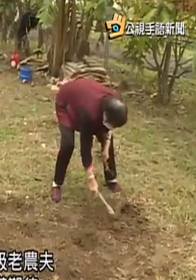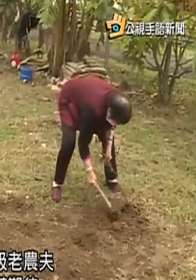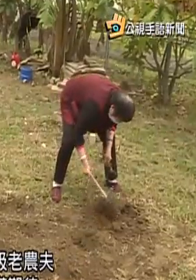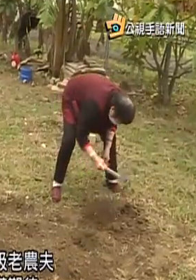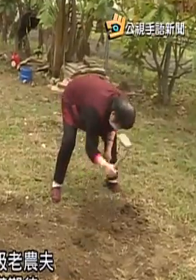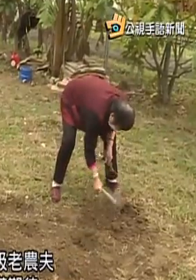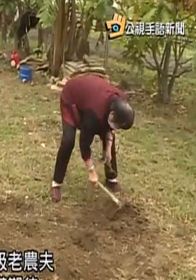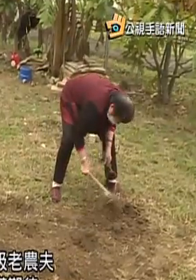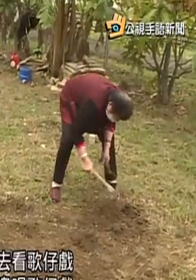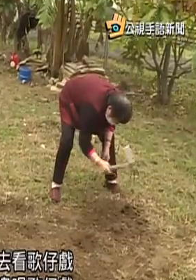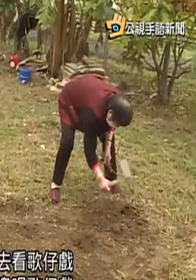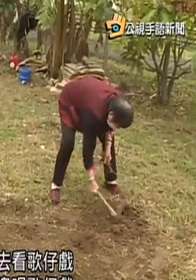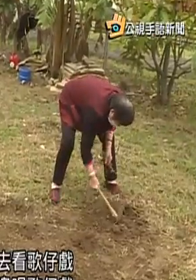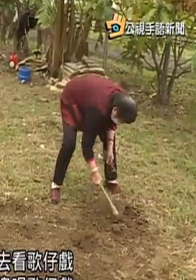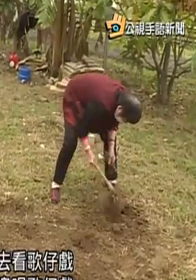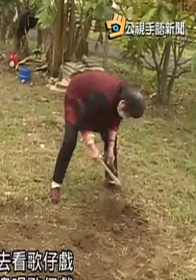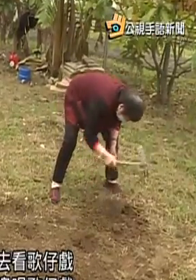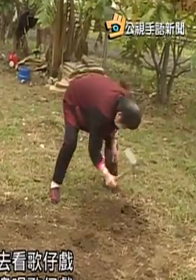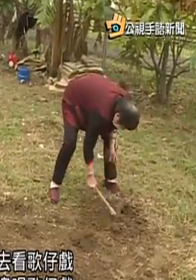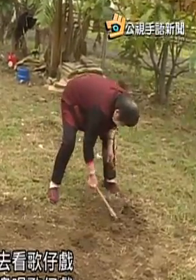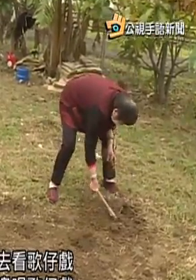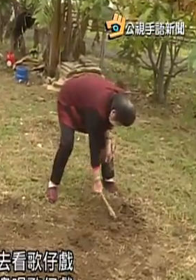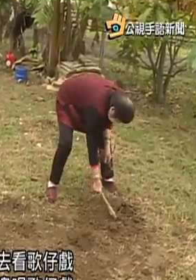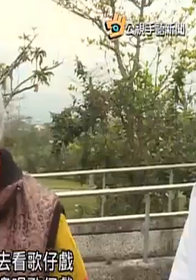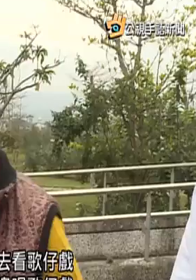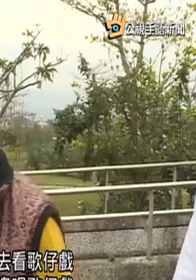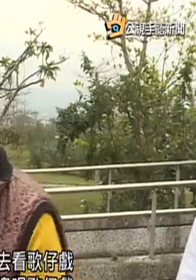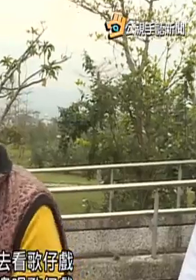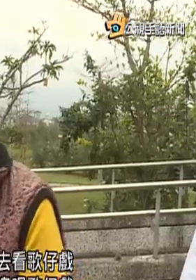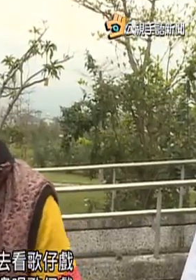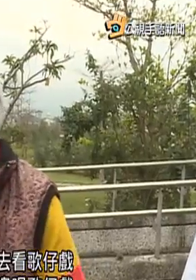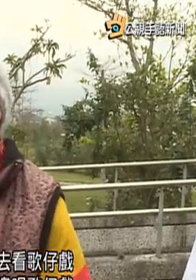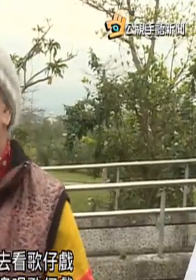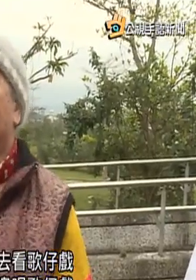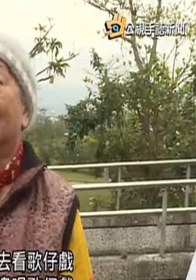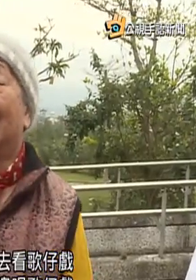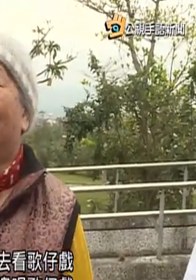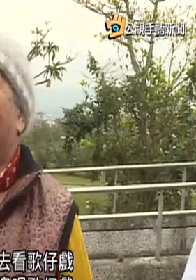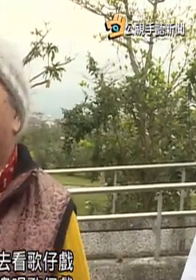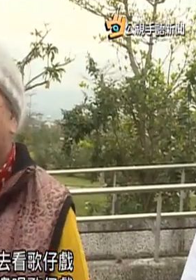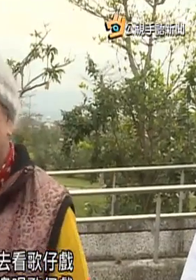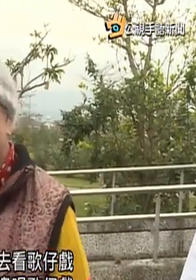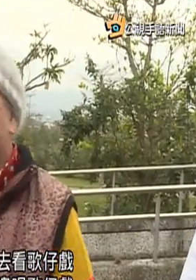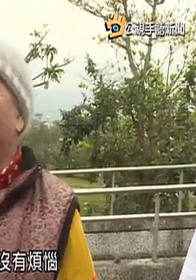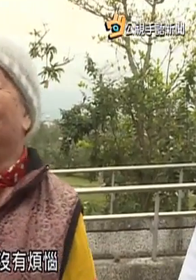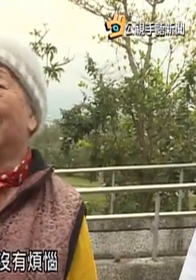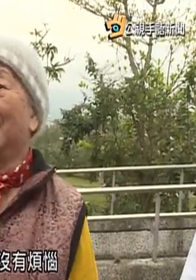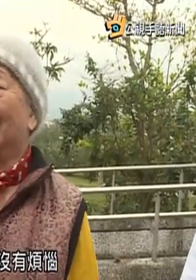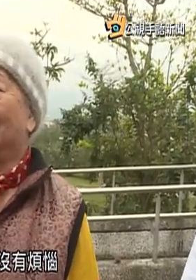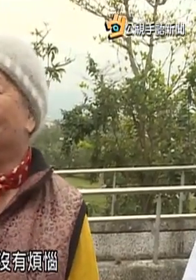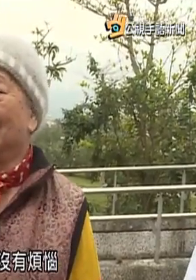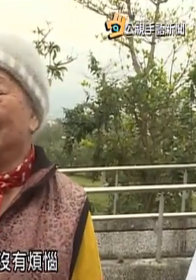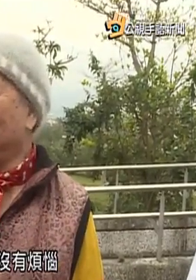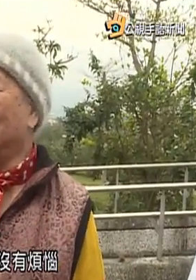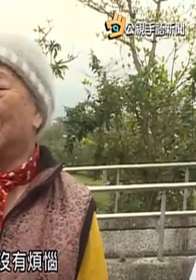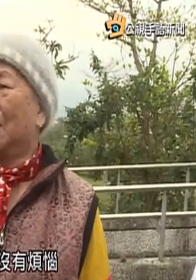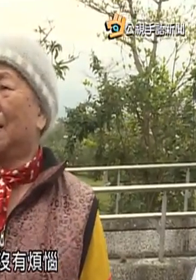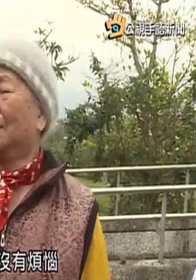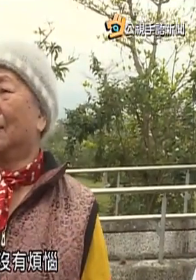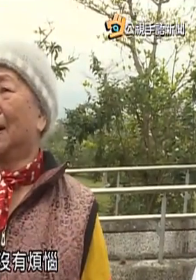待。 该欢喜，哎，俺去看瓜鱼啊！俺明仔在那种菜，那种瓜鱼啊，真快乐啦！ 真快乐， 都无烦